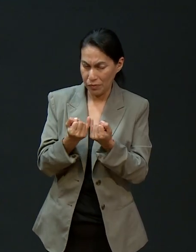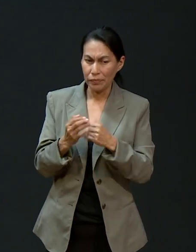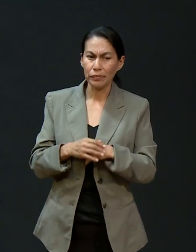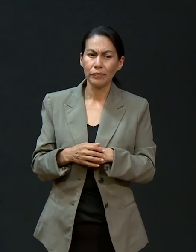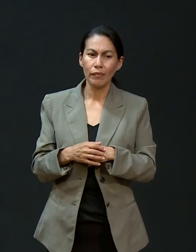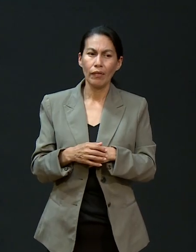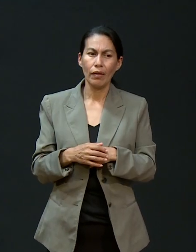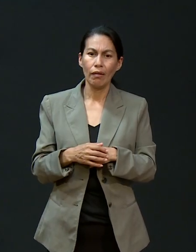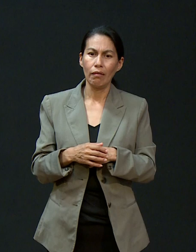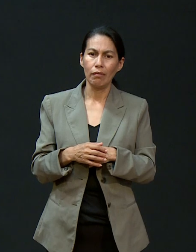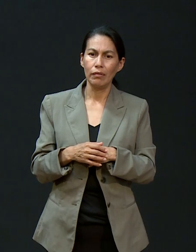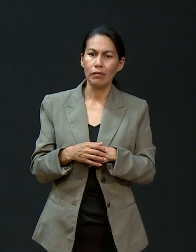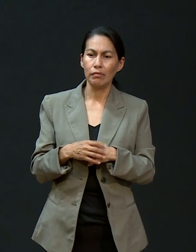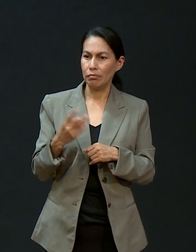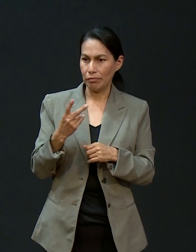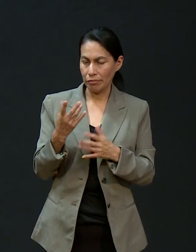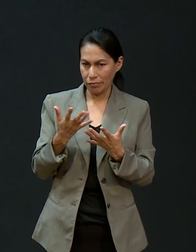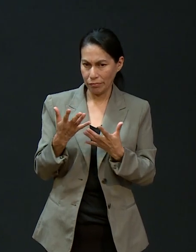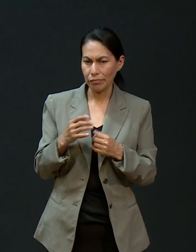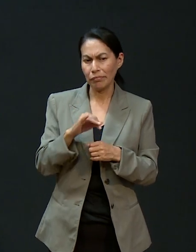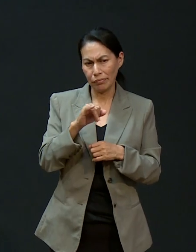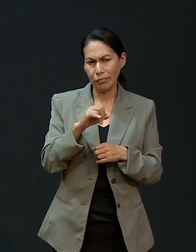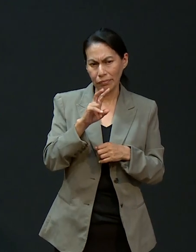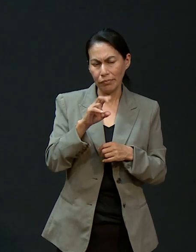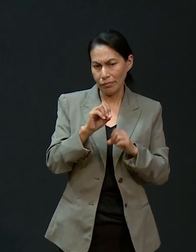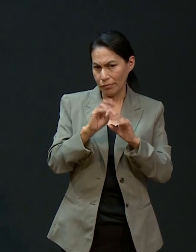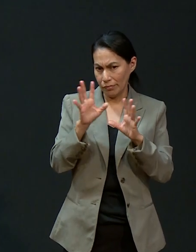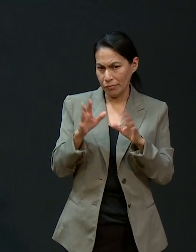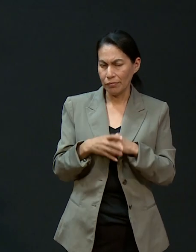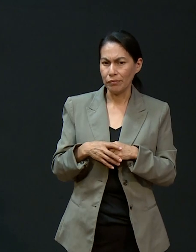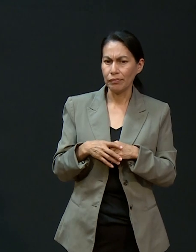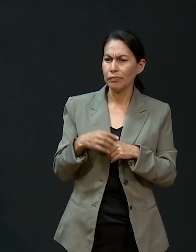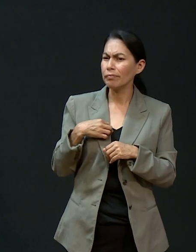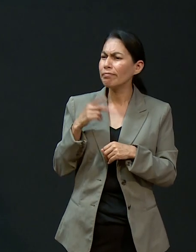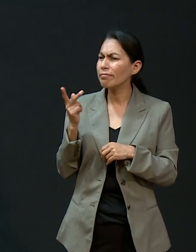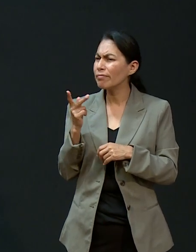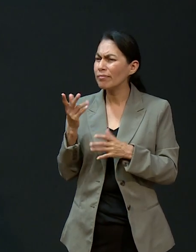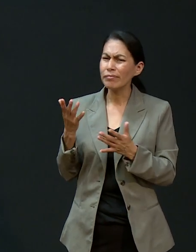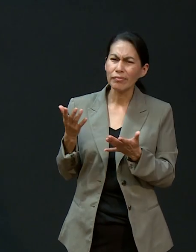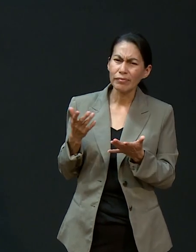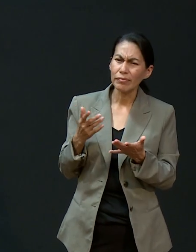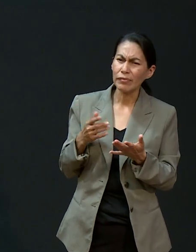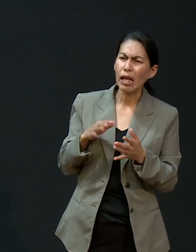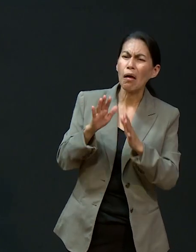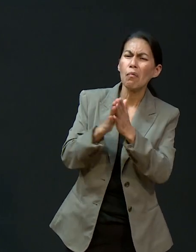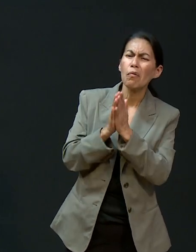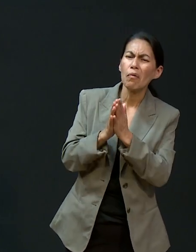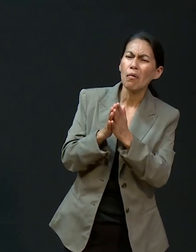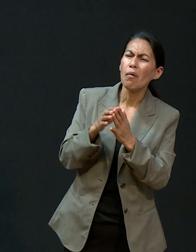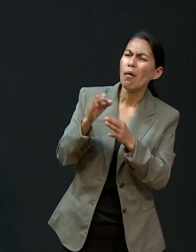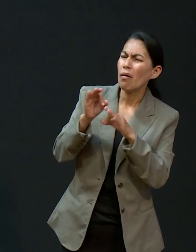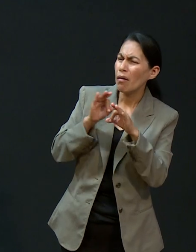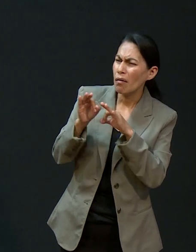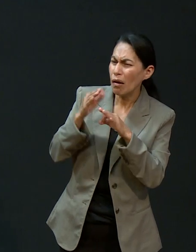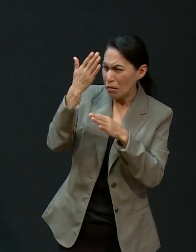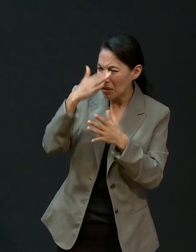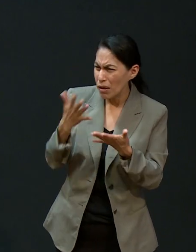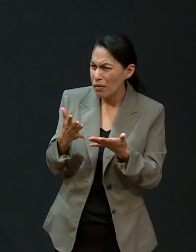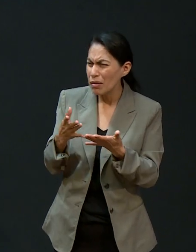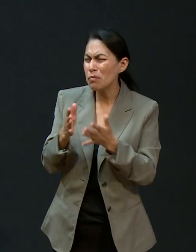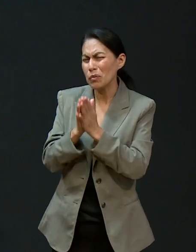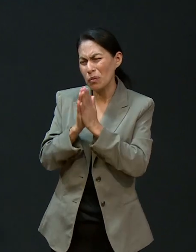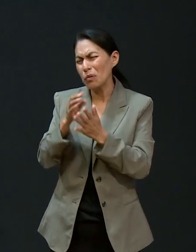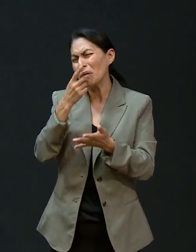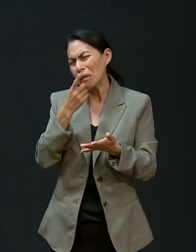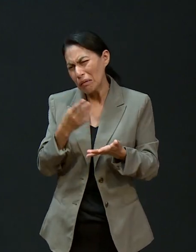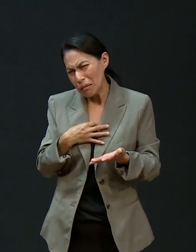hacer. Así, para la promesa. exactamente. Entonces, hablaba con uno o con otro y mira si tú sabes de un